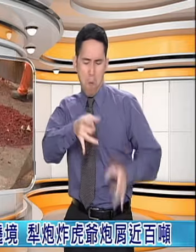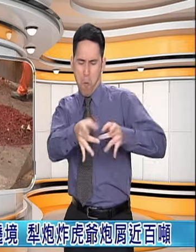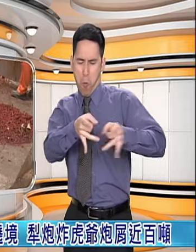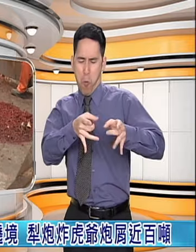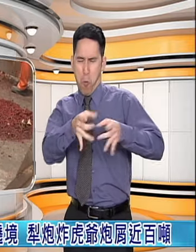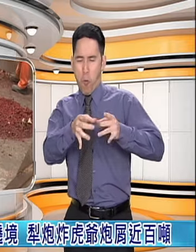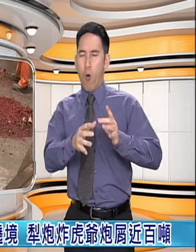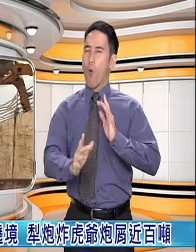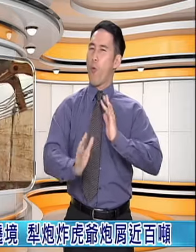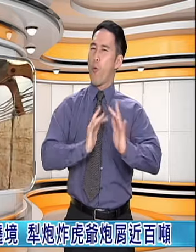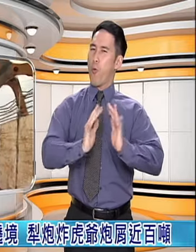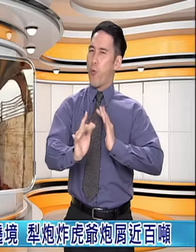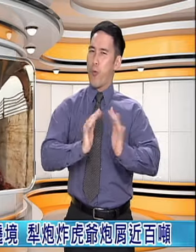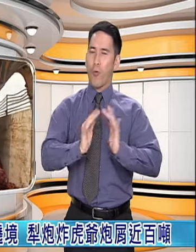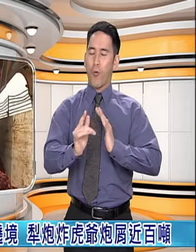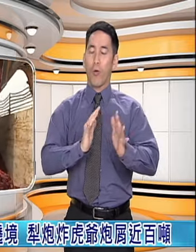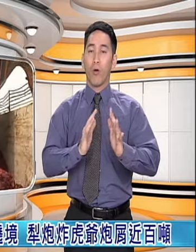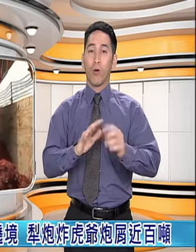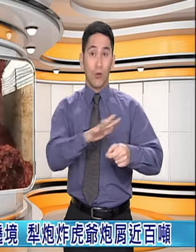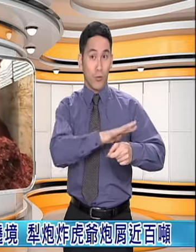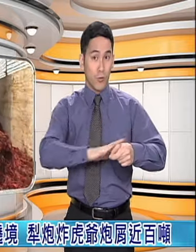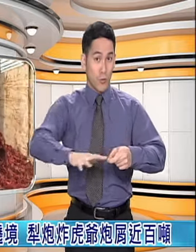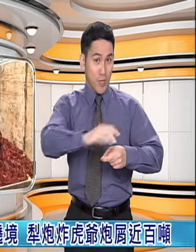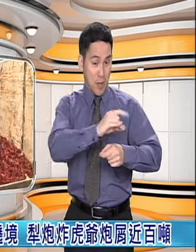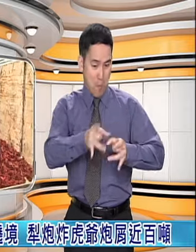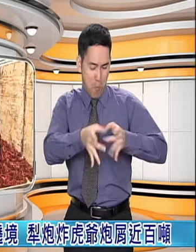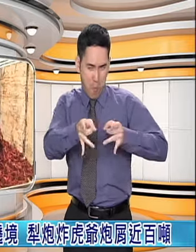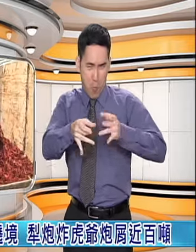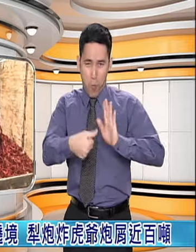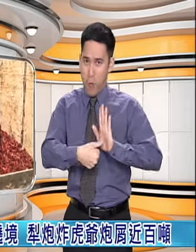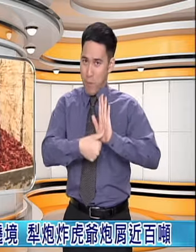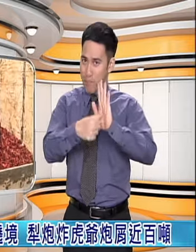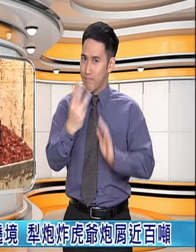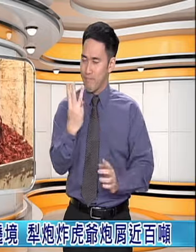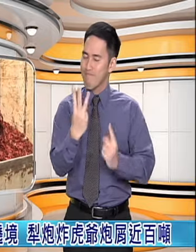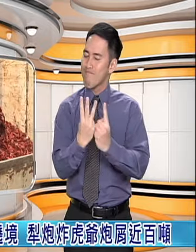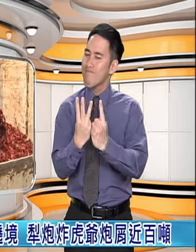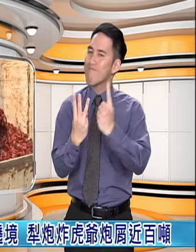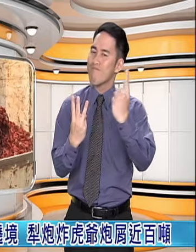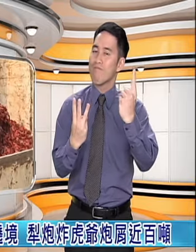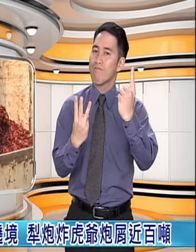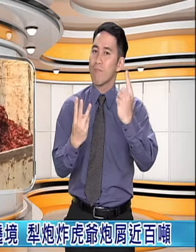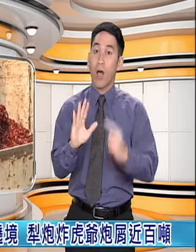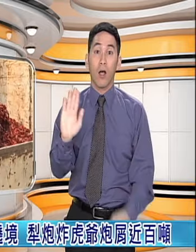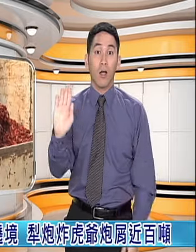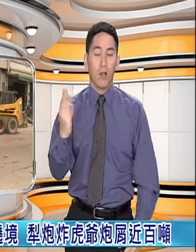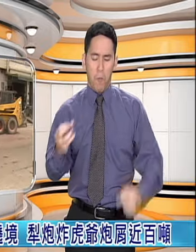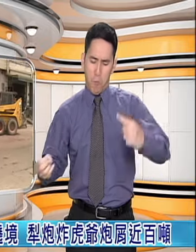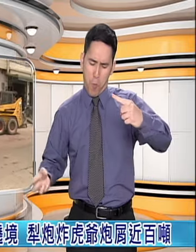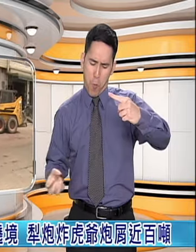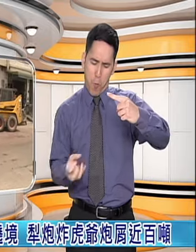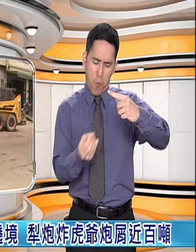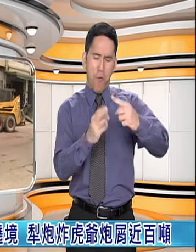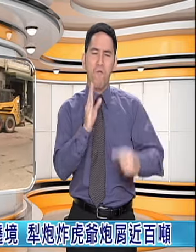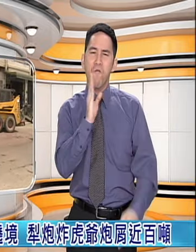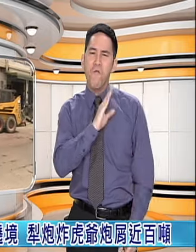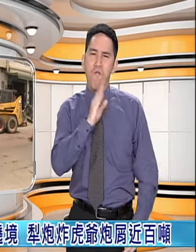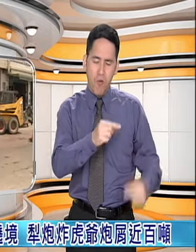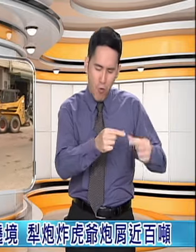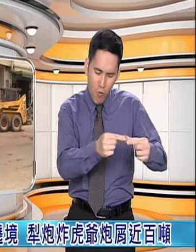犁炮与炸虎爷，炮火冲天，场面震撼。不过之后的环境